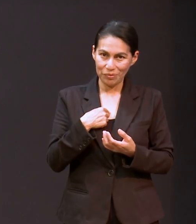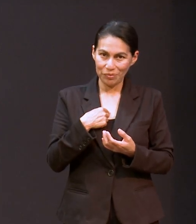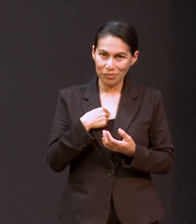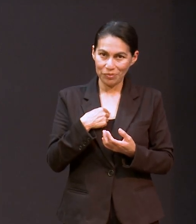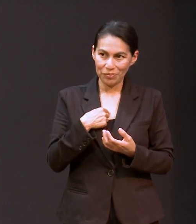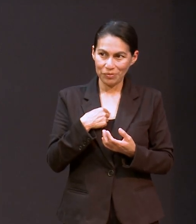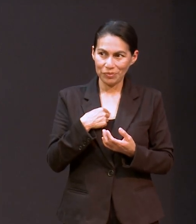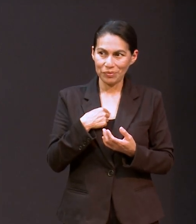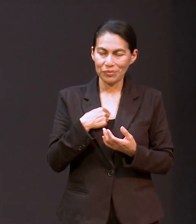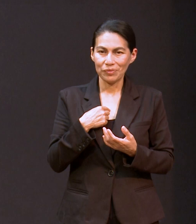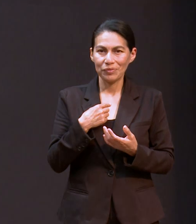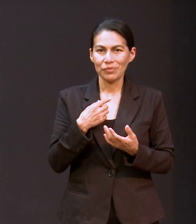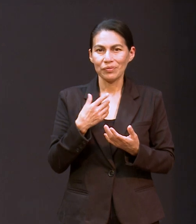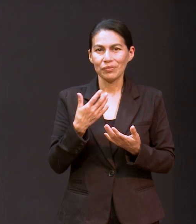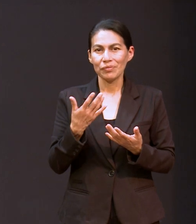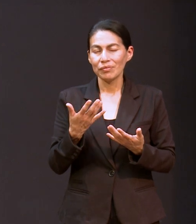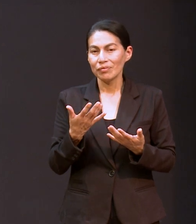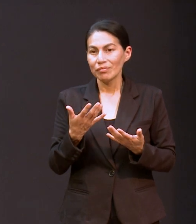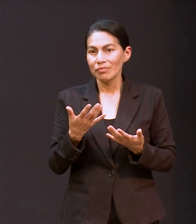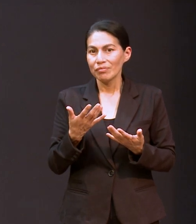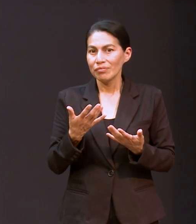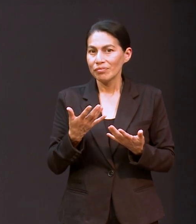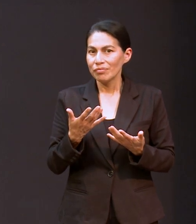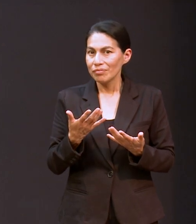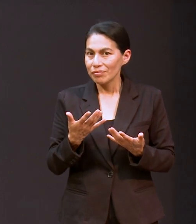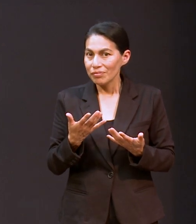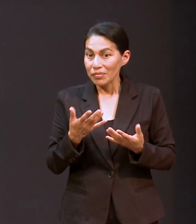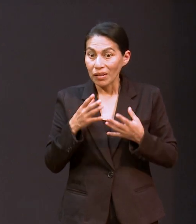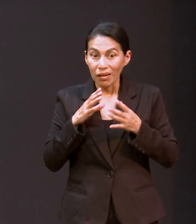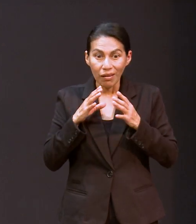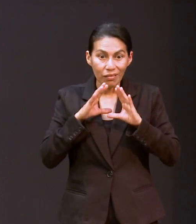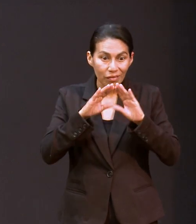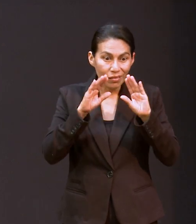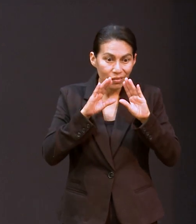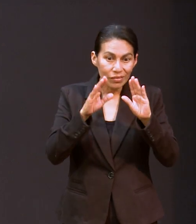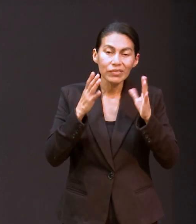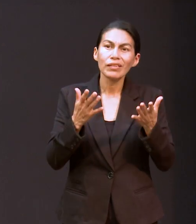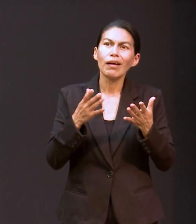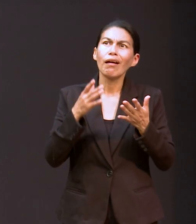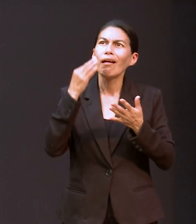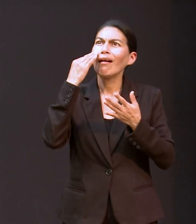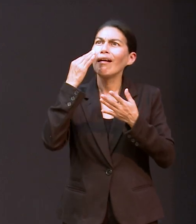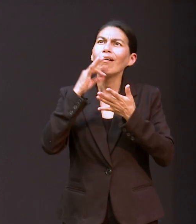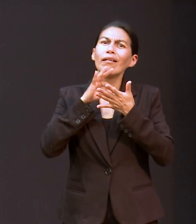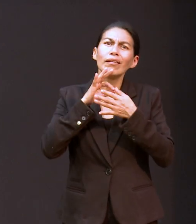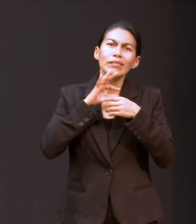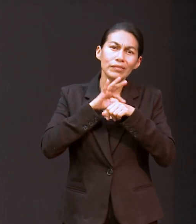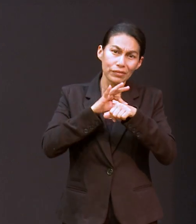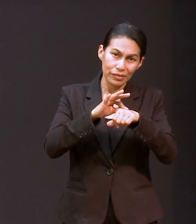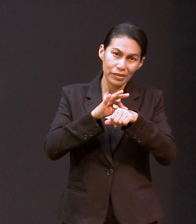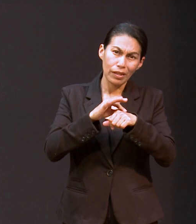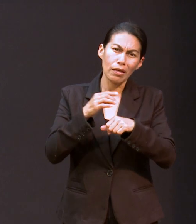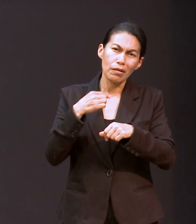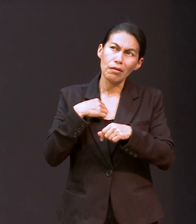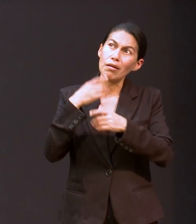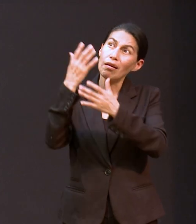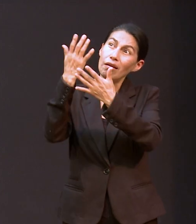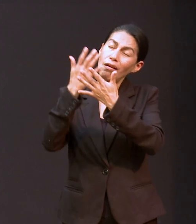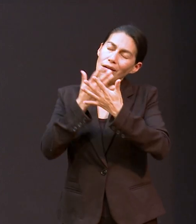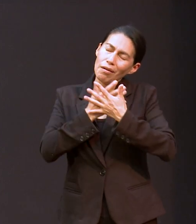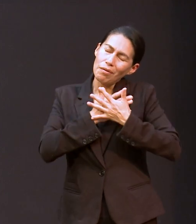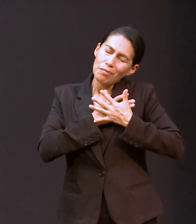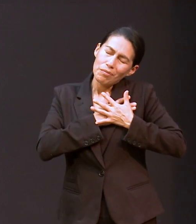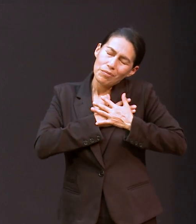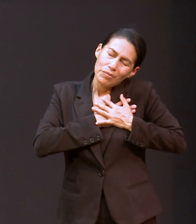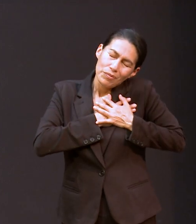no puedo más no no puedo darle no puedo enseñar de ninguna otra manera de darle el amor regresarle